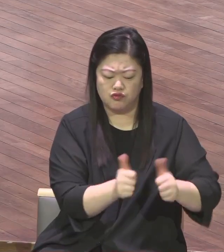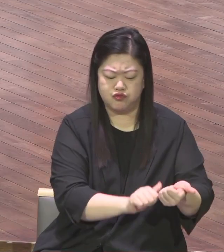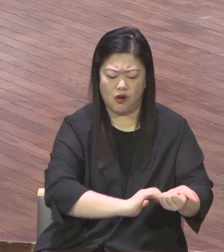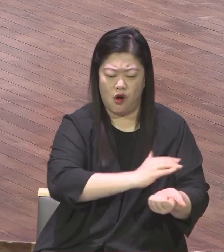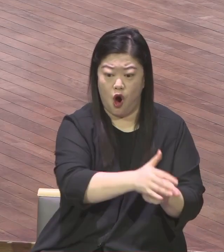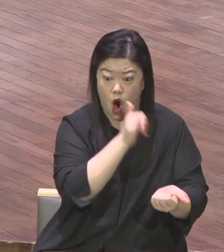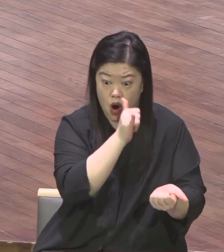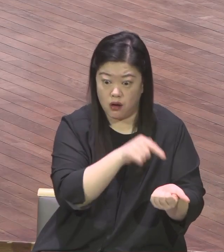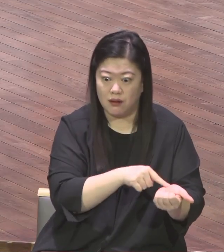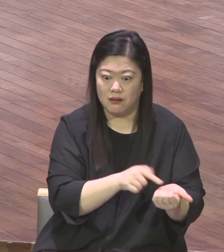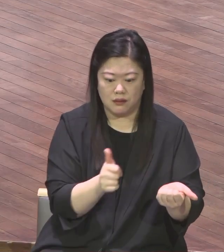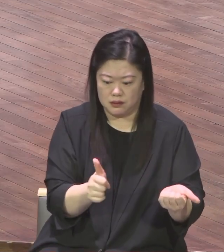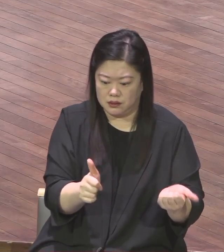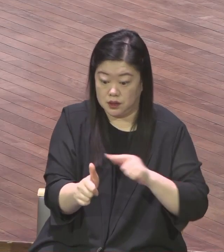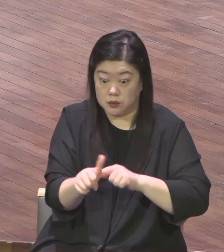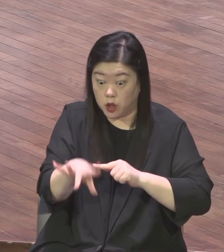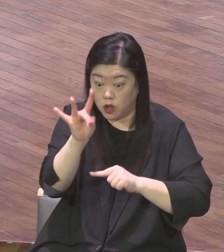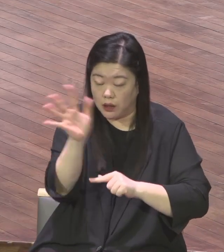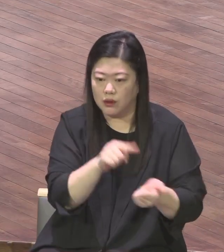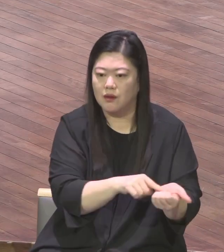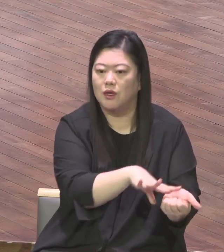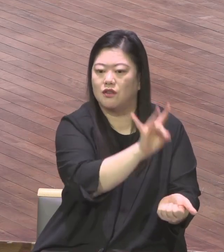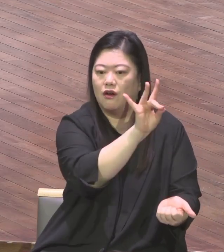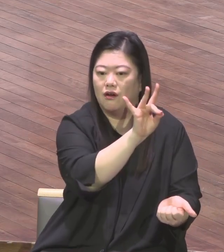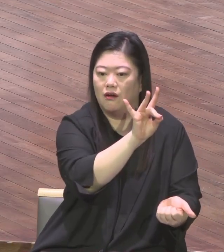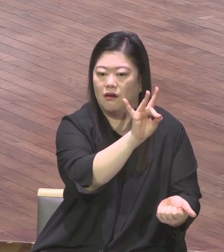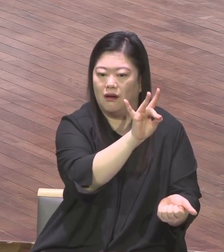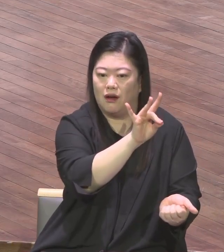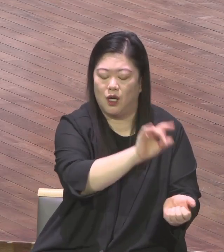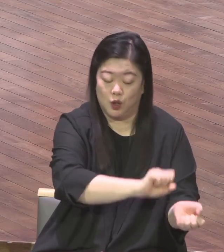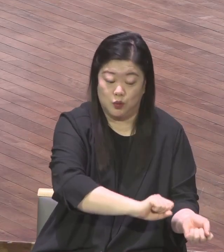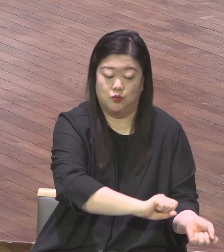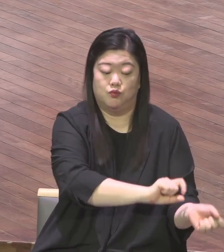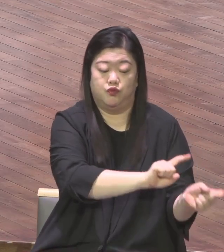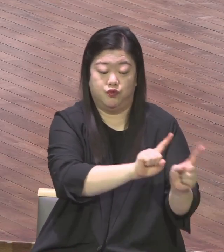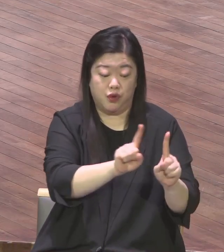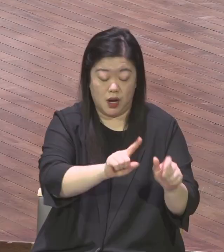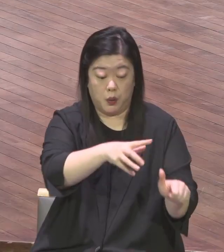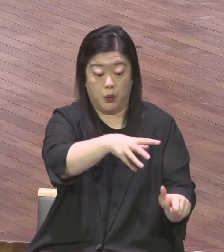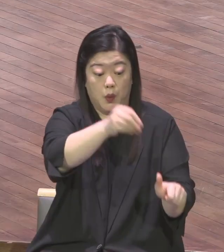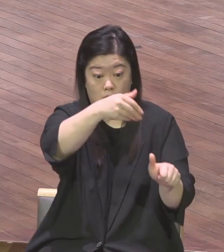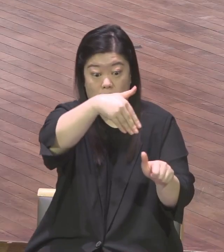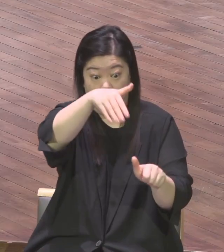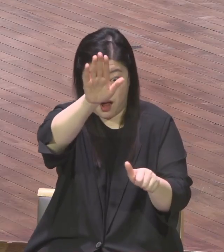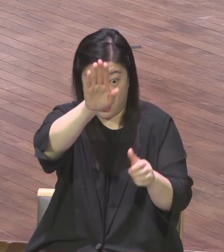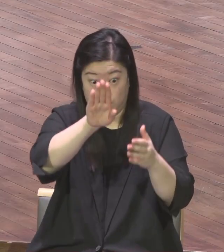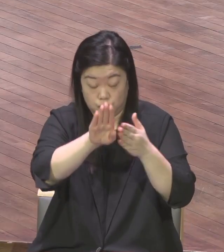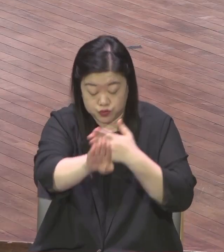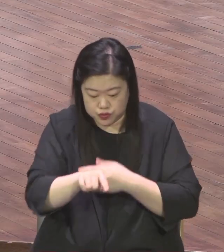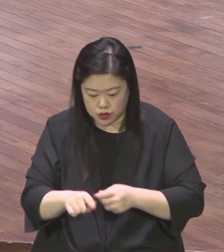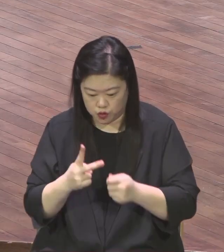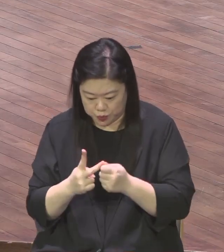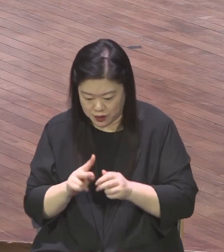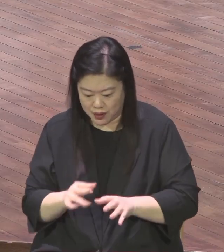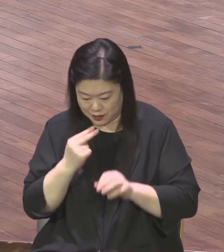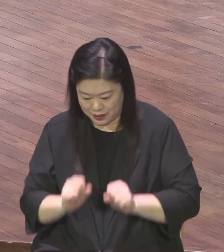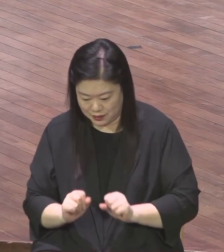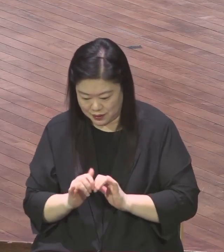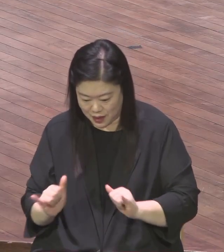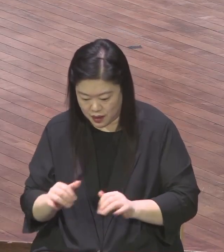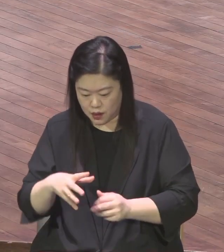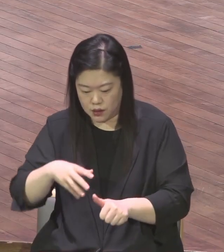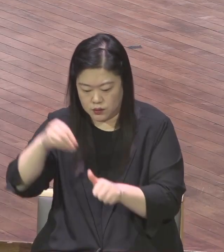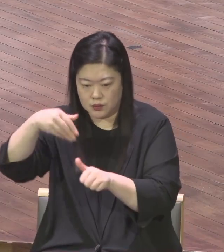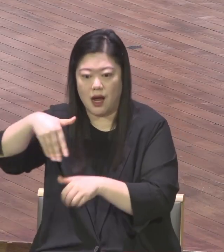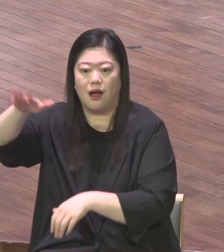달라. 먼저 일어나고 그 다음에 살아남은 자들도 들림을 받은 후에 영원히